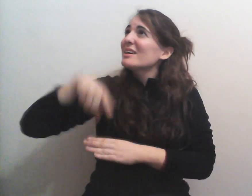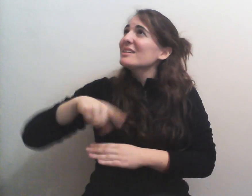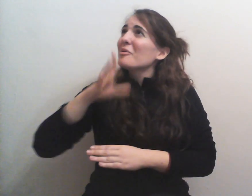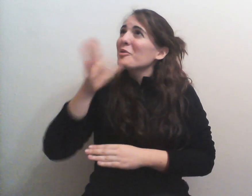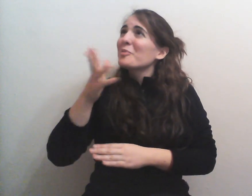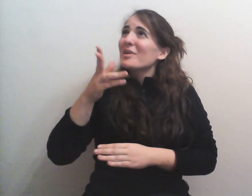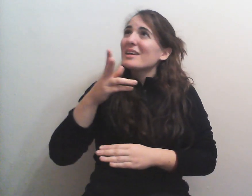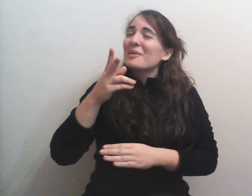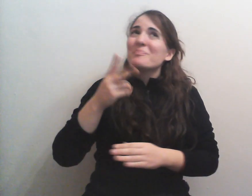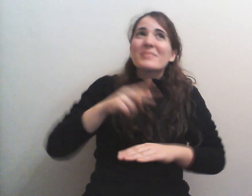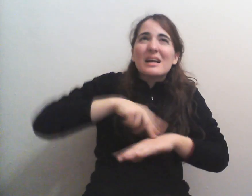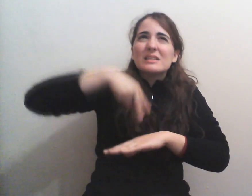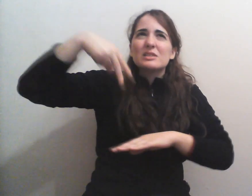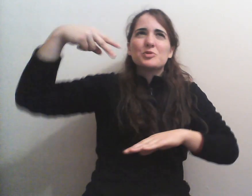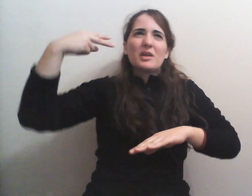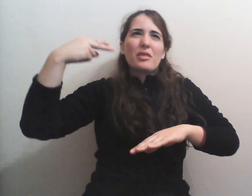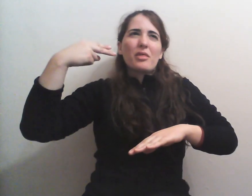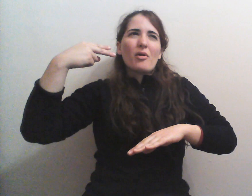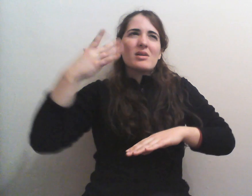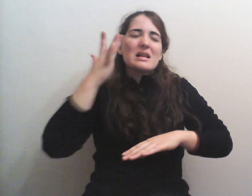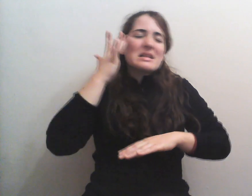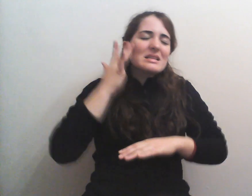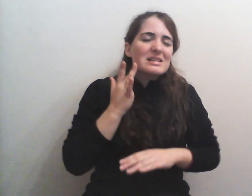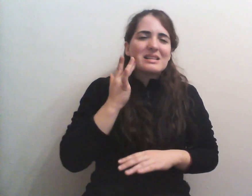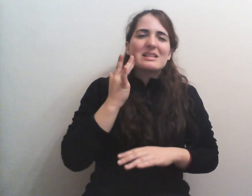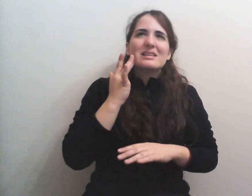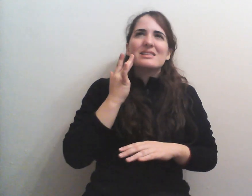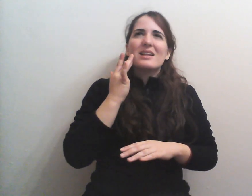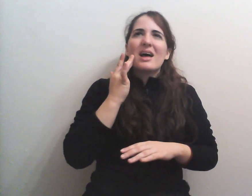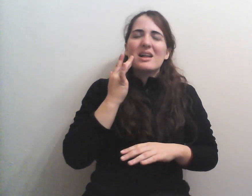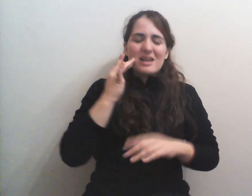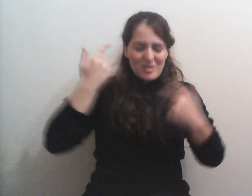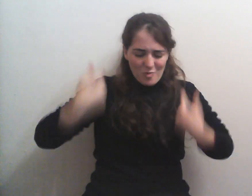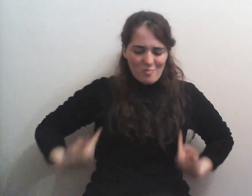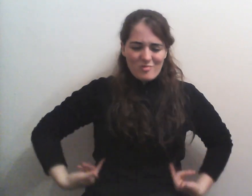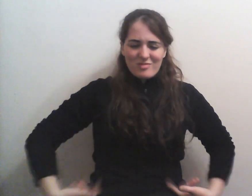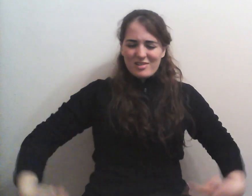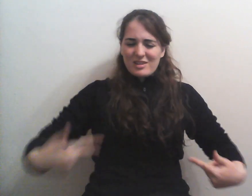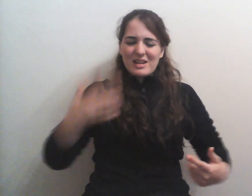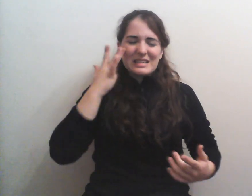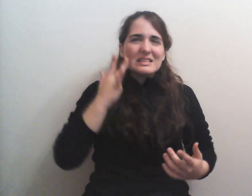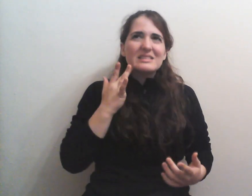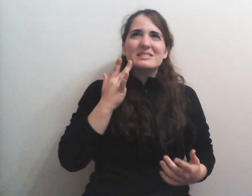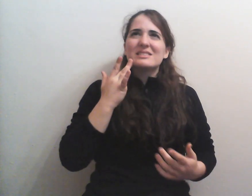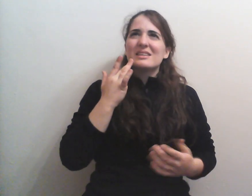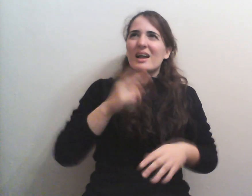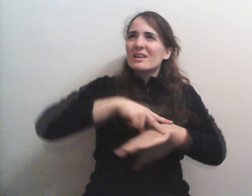resurrección metafórica, poética, sino literal, corporal, porque si no fuese así, no tendríamos